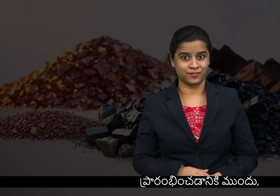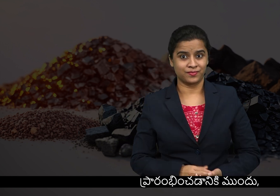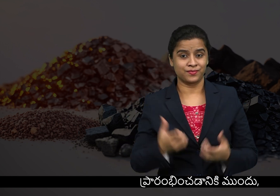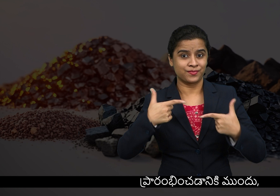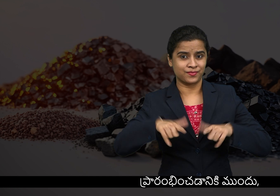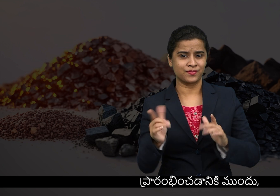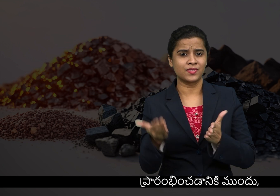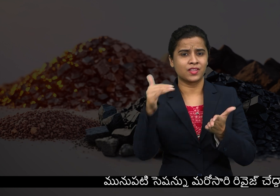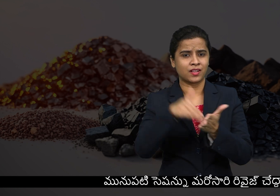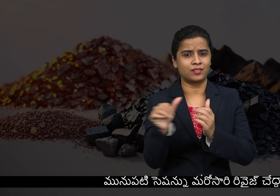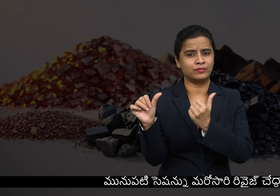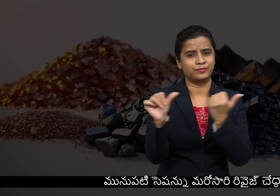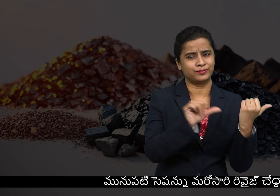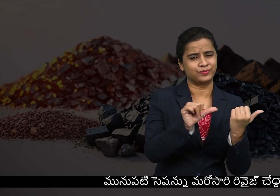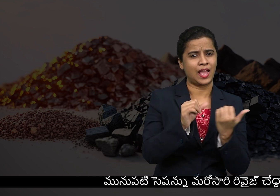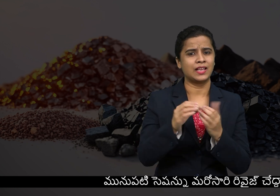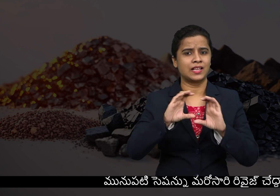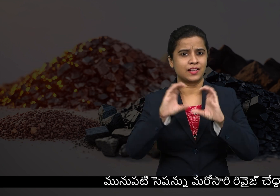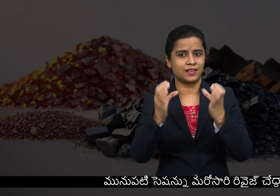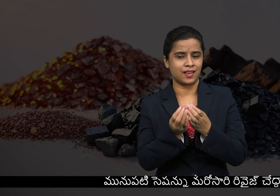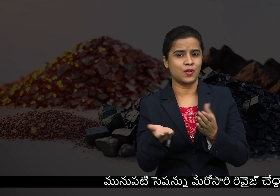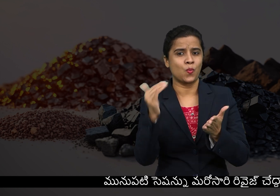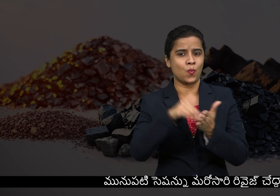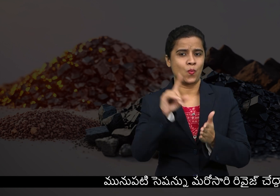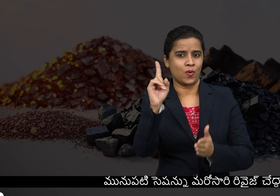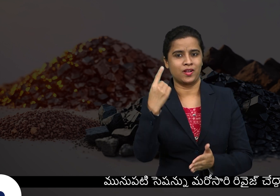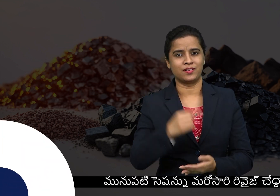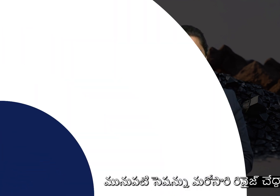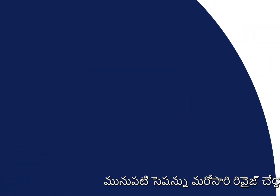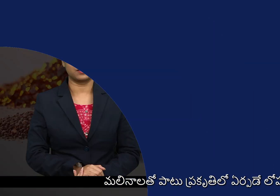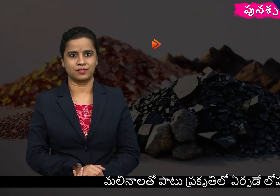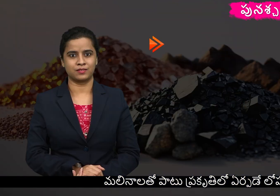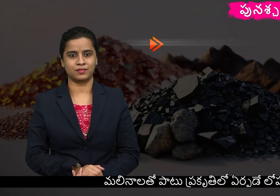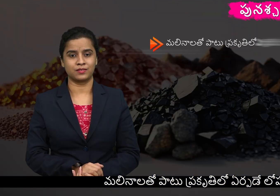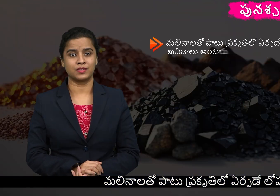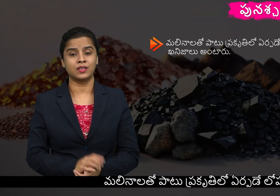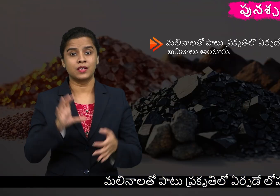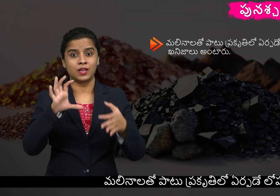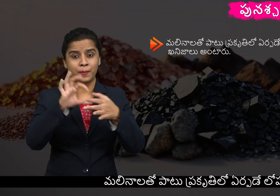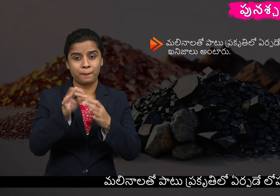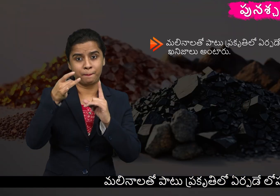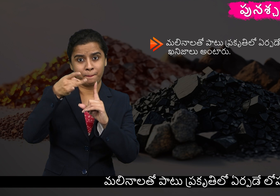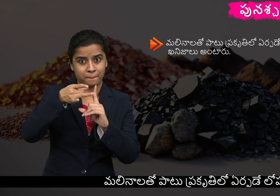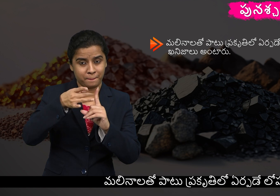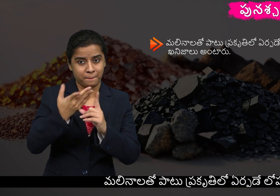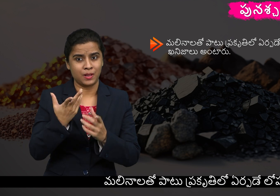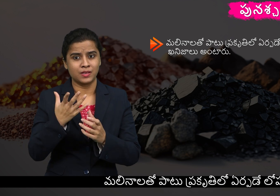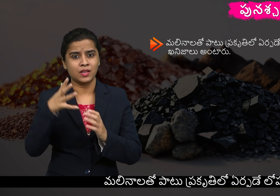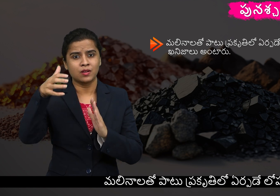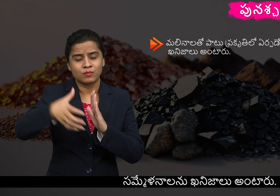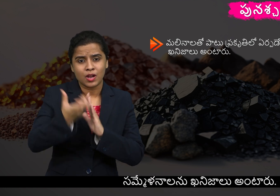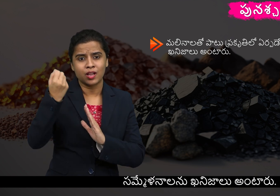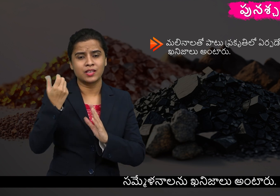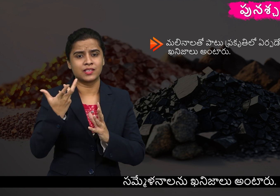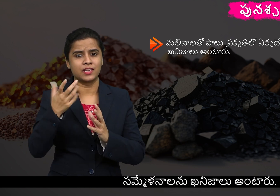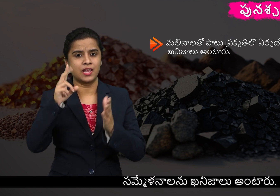ప్రారంభించడానికి ముందు మునుపటి సెషన్ను మరోసారి రివైజ్ చేద్దాం. మలినాలతో పాటు ప్రకృతిలో ఏర్పడే